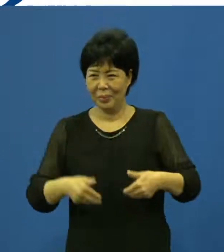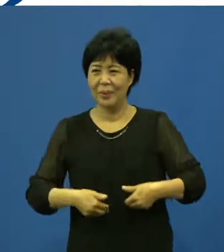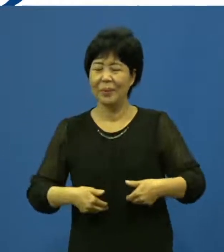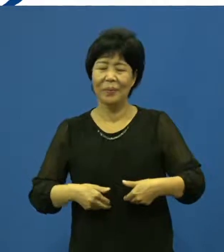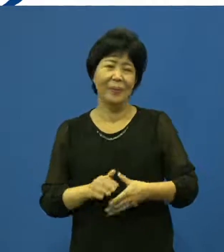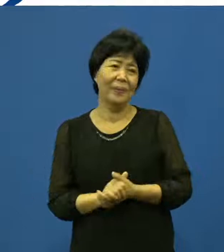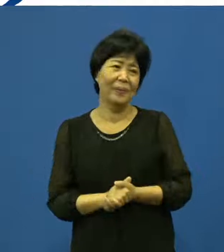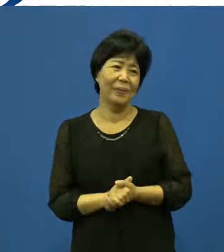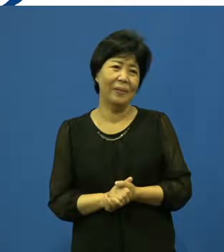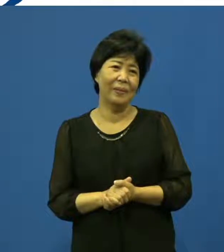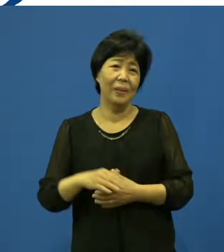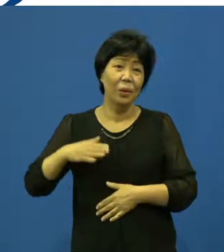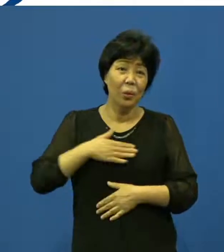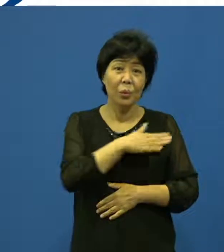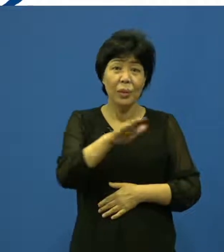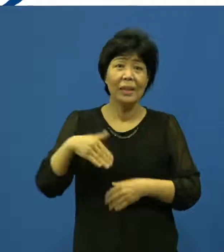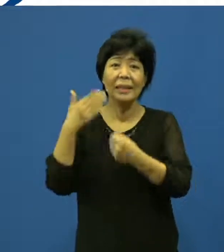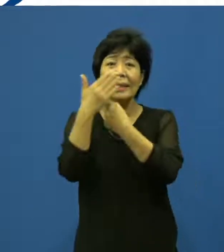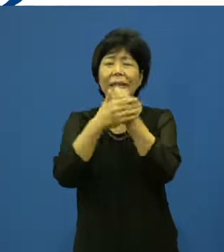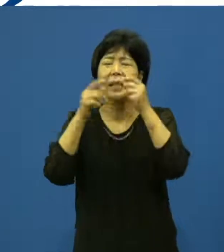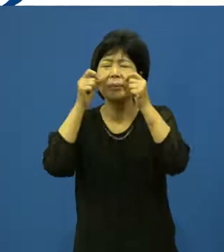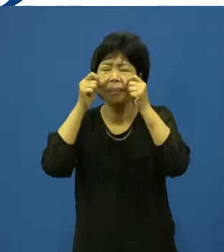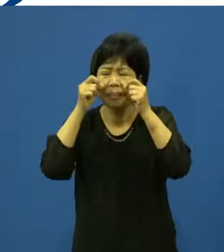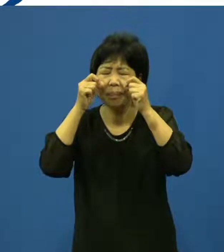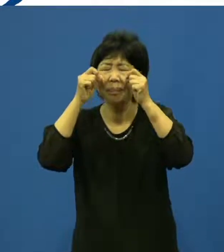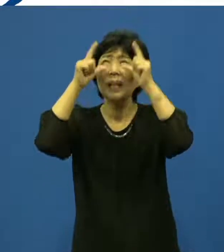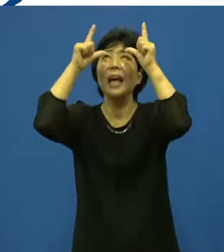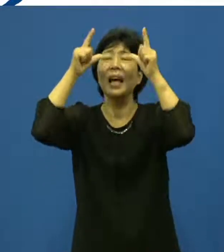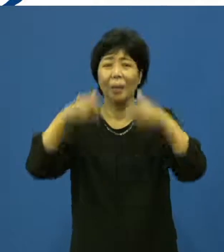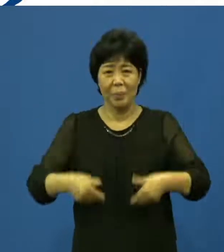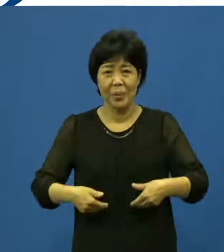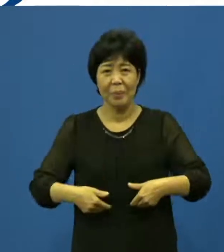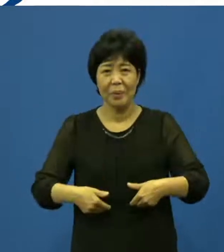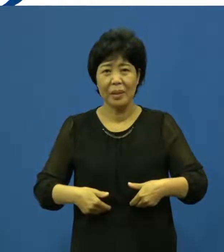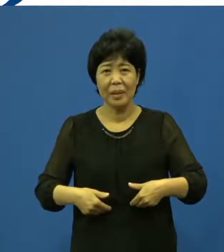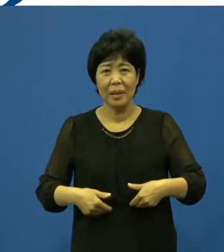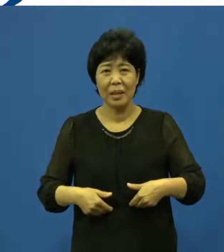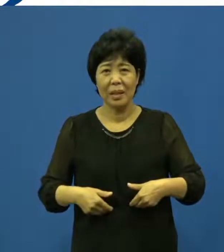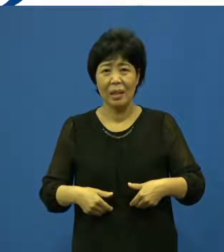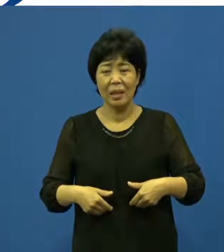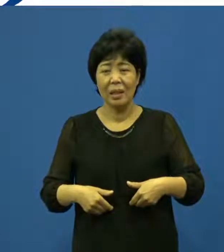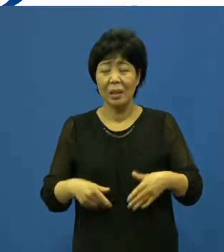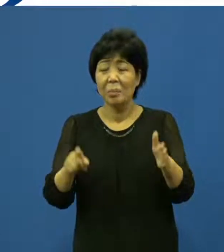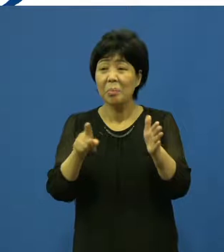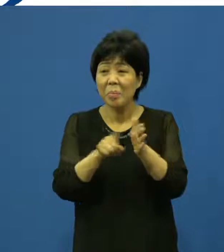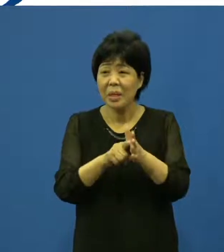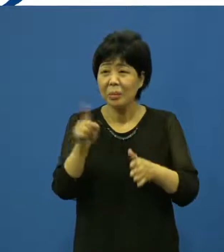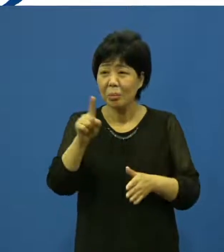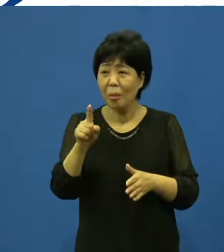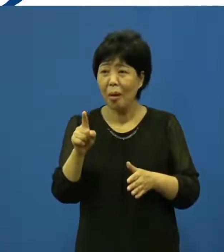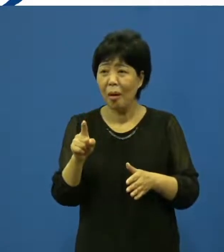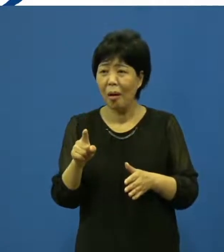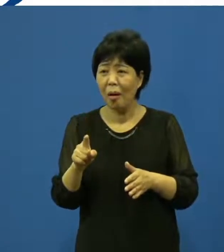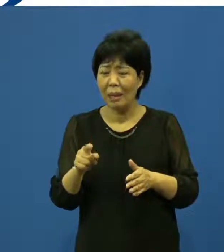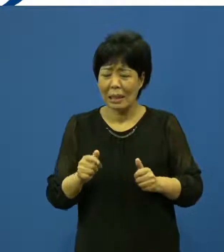여러분, 우리는 은혜의 눈을 떠야 합니다. 신앙은 열심으로 하는 것이 아니라 은혜로 하는 것입니다.